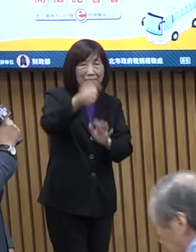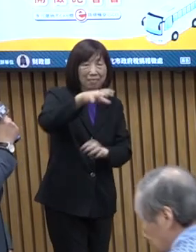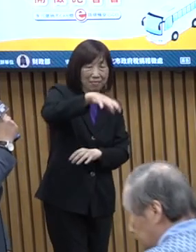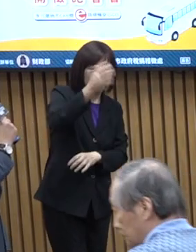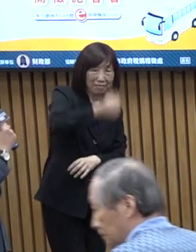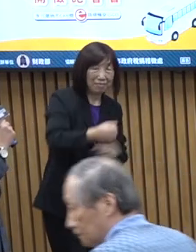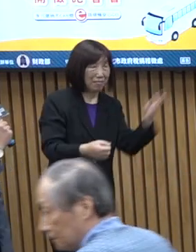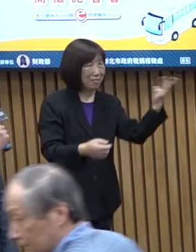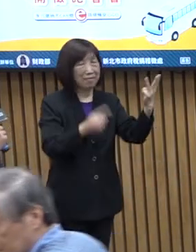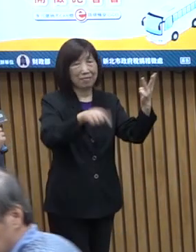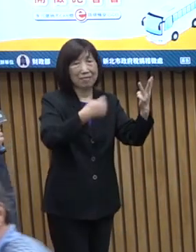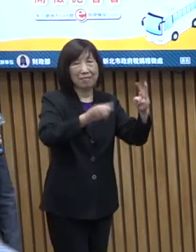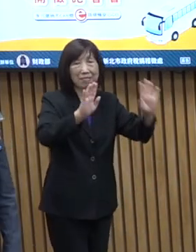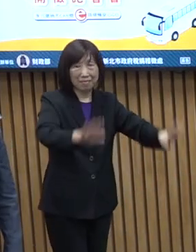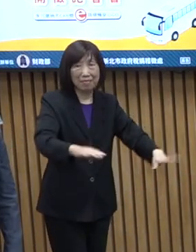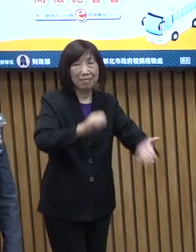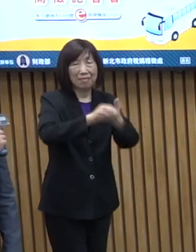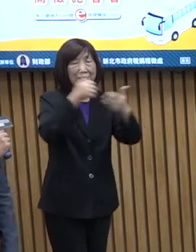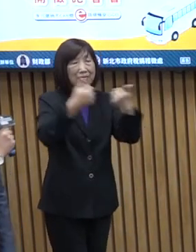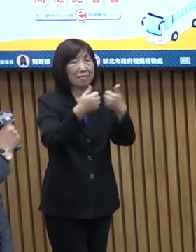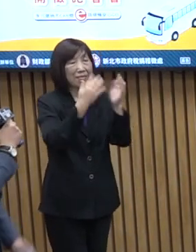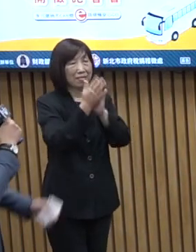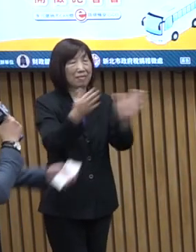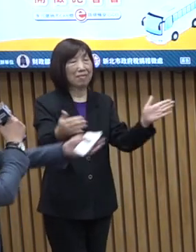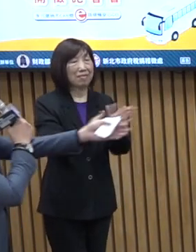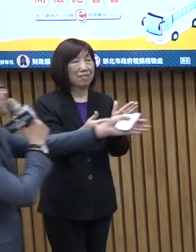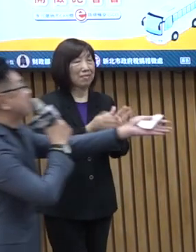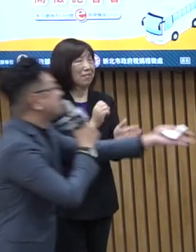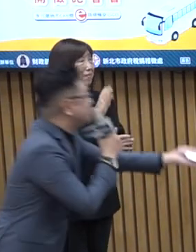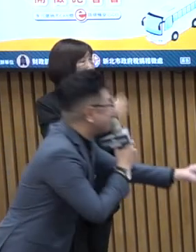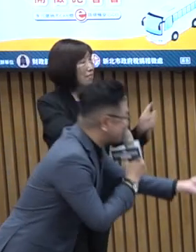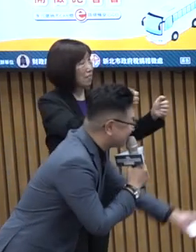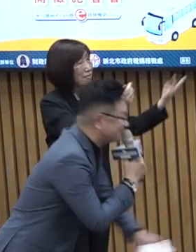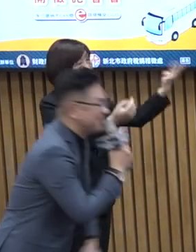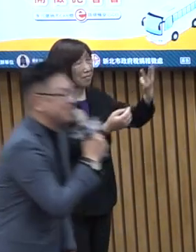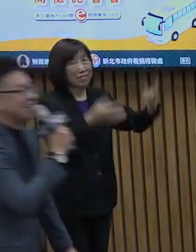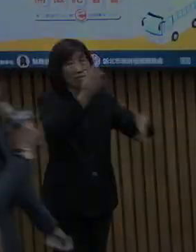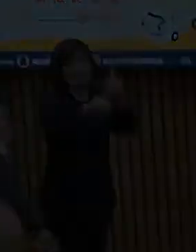那么今天的我们的开征记者会就在这边告一个段落，要再一次感谢三位长官，谢谢你们。